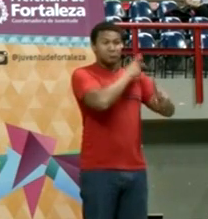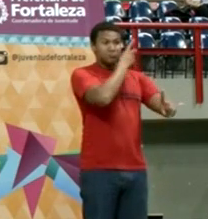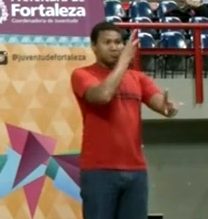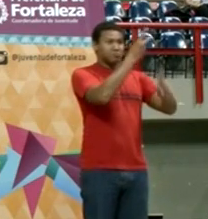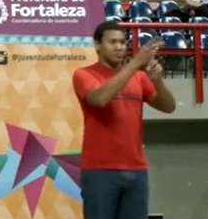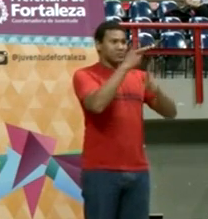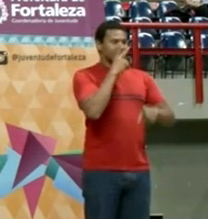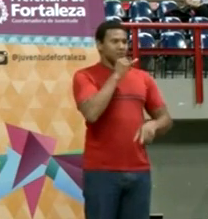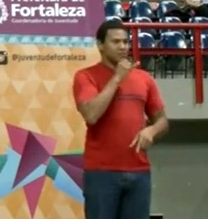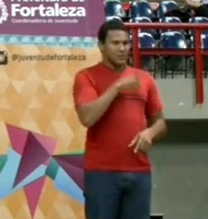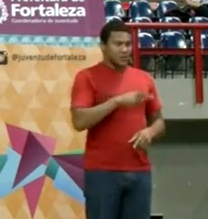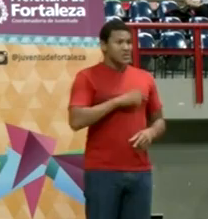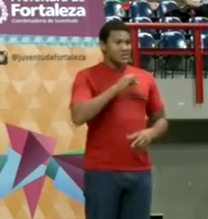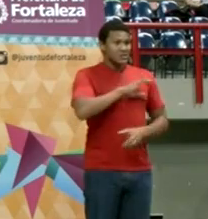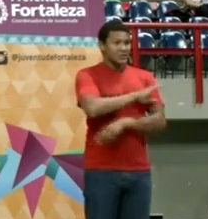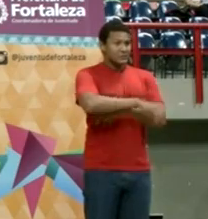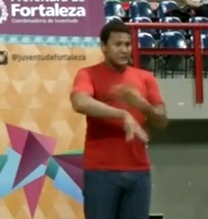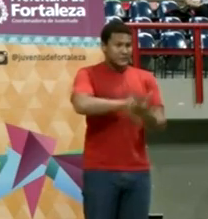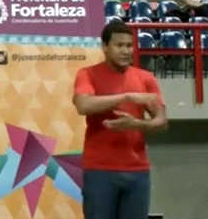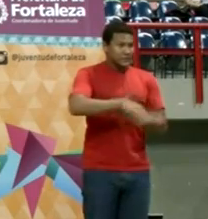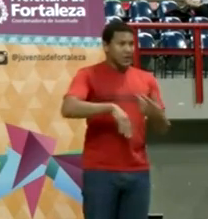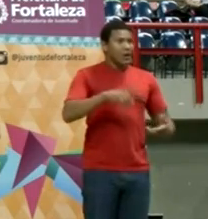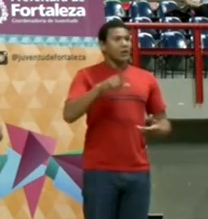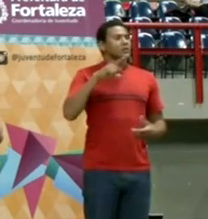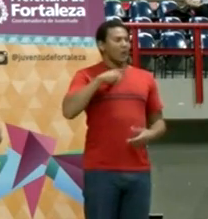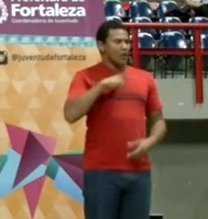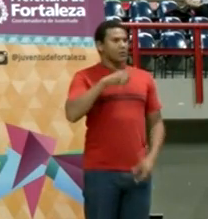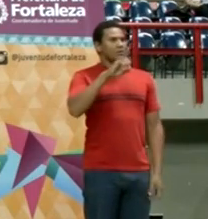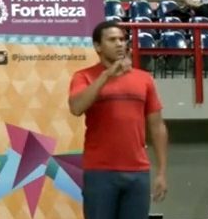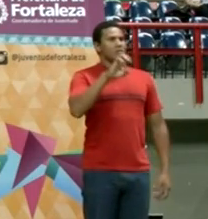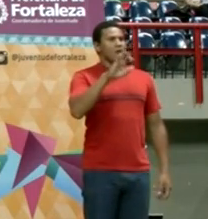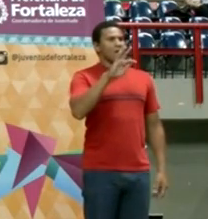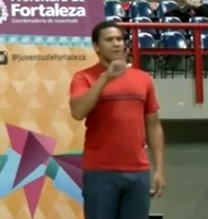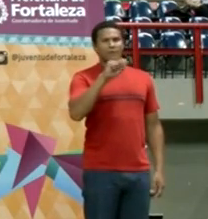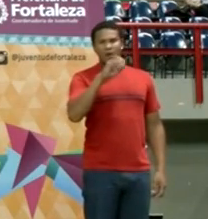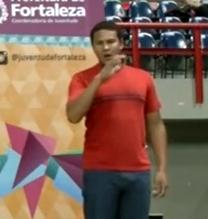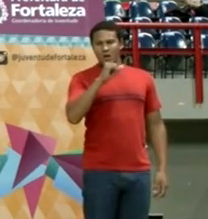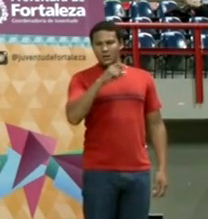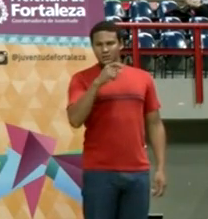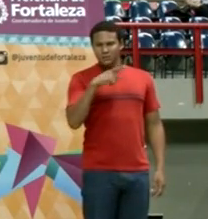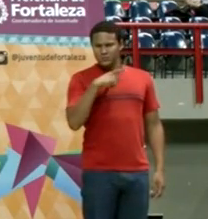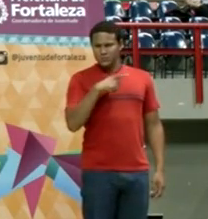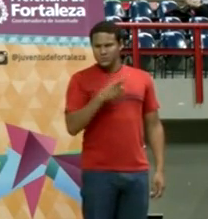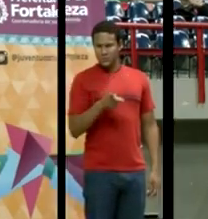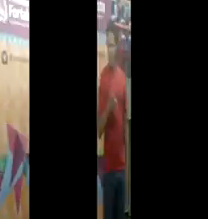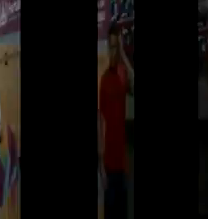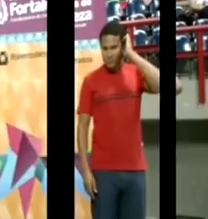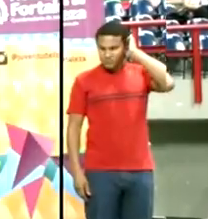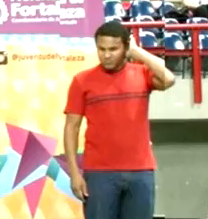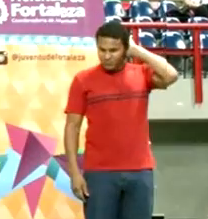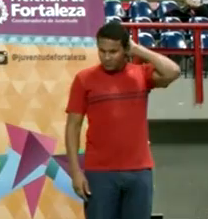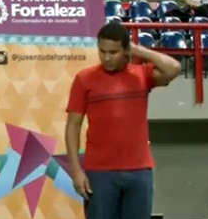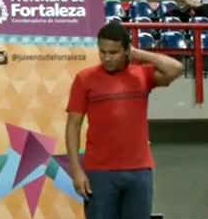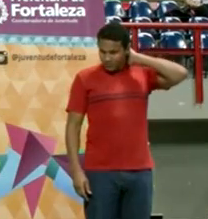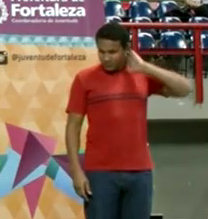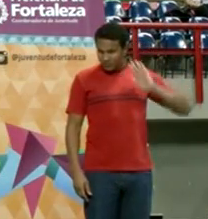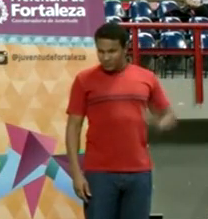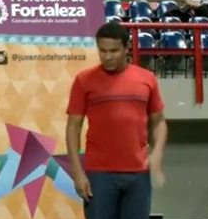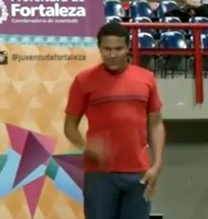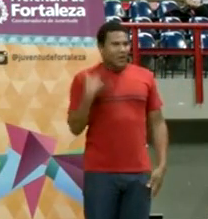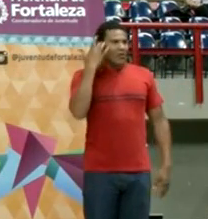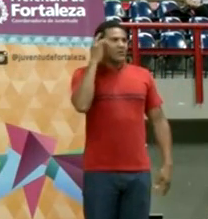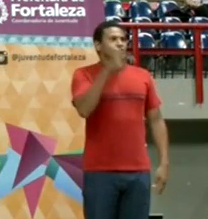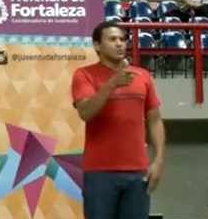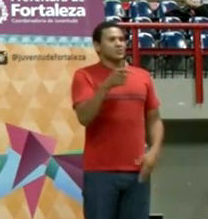crise se instala, eu tenho uma deflação. Nós temos momentos, eu não sei se tem aqui a imagem, eu acho que tem. Eu acho que não